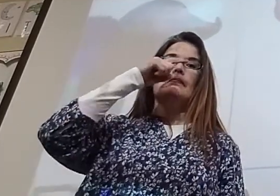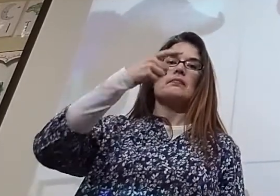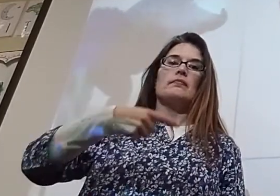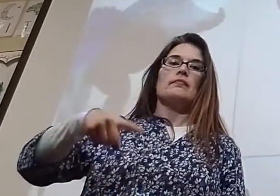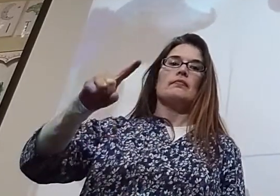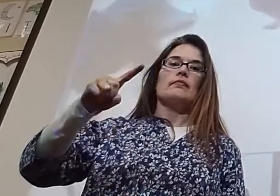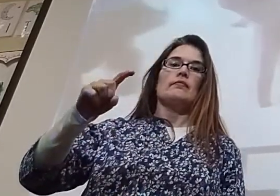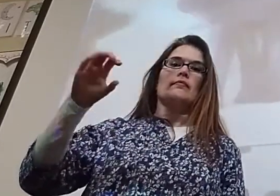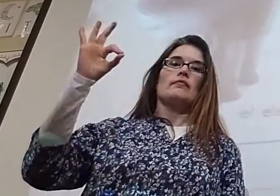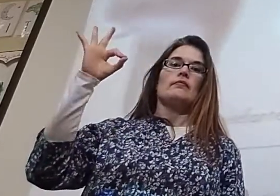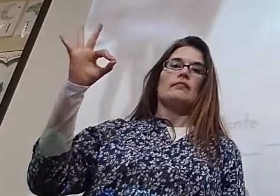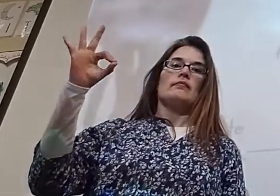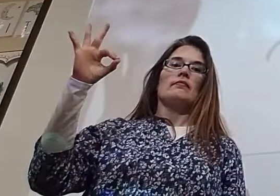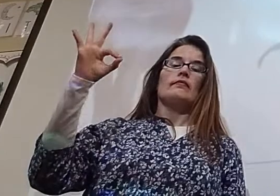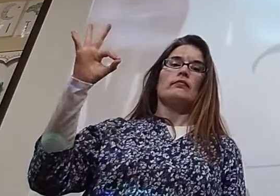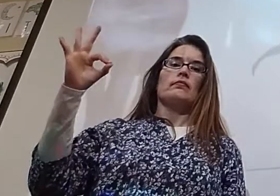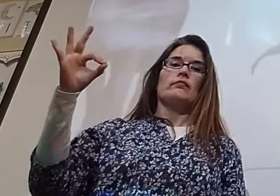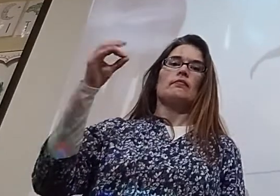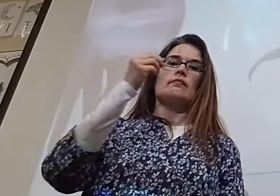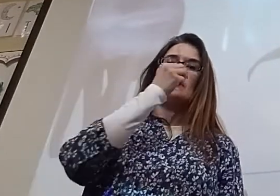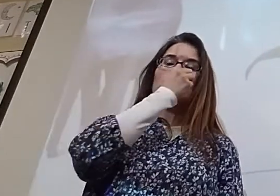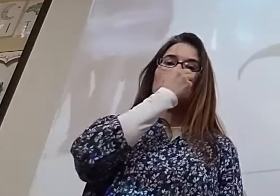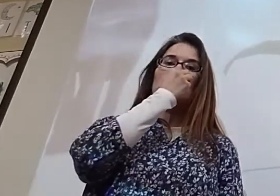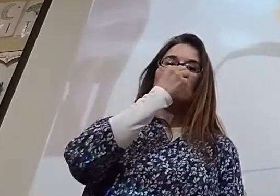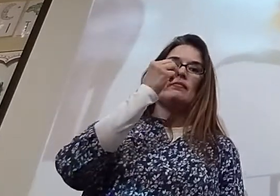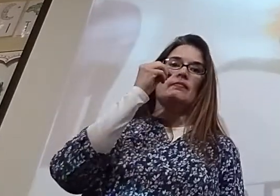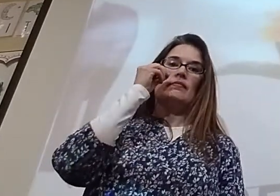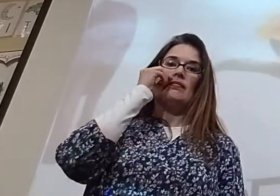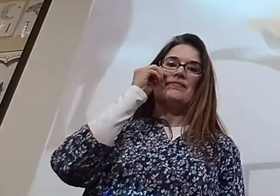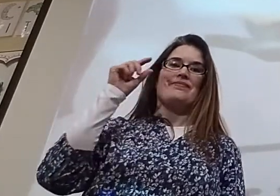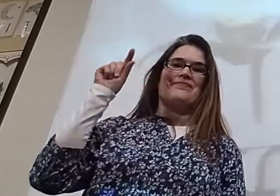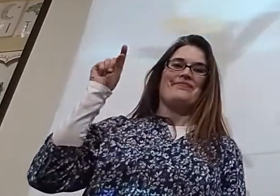elefante, F, flor, G,